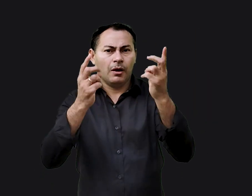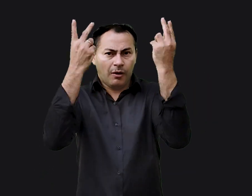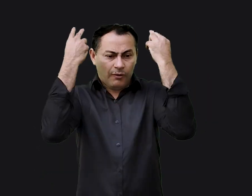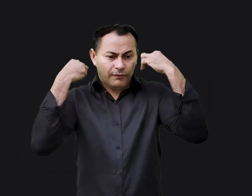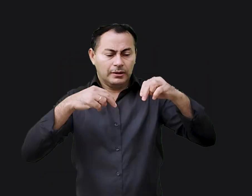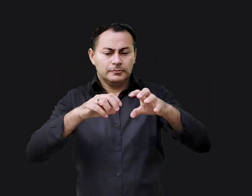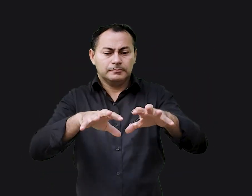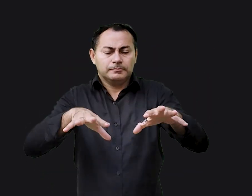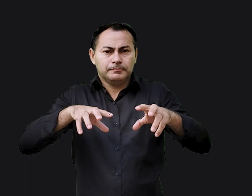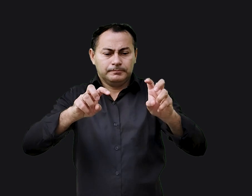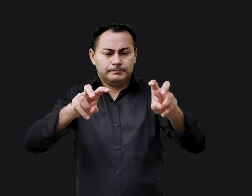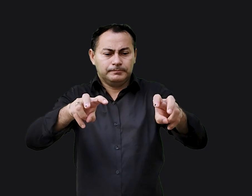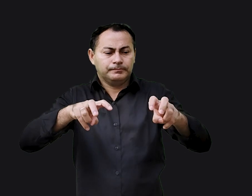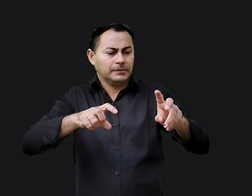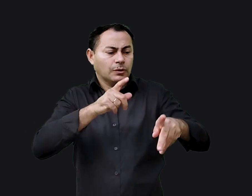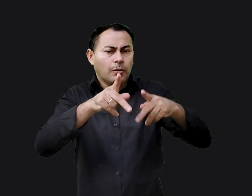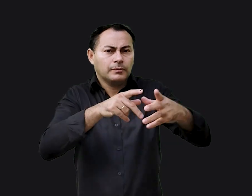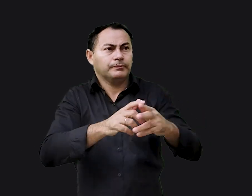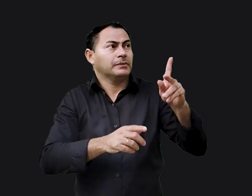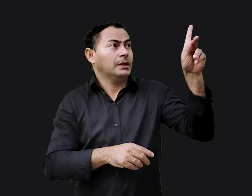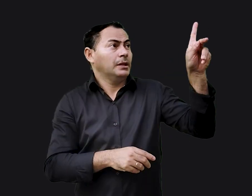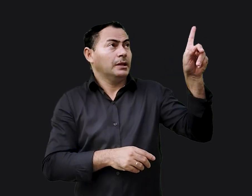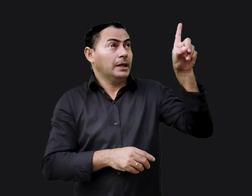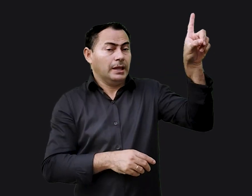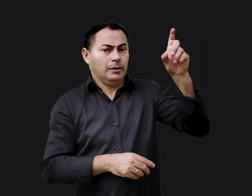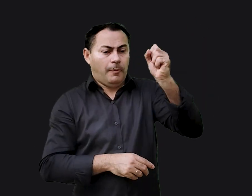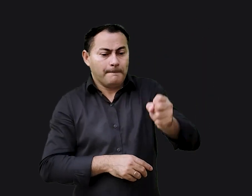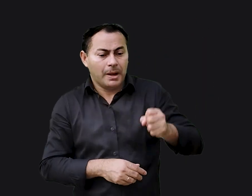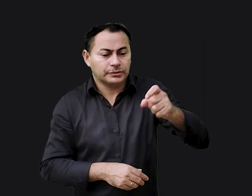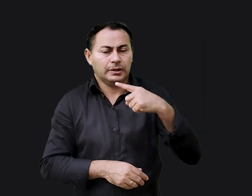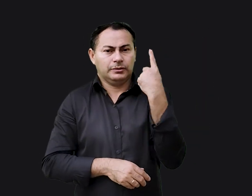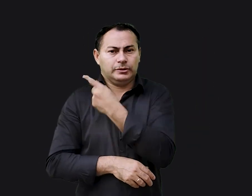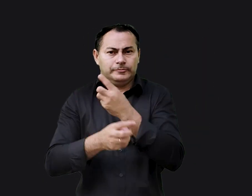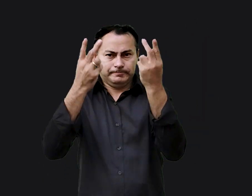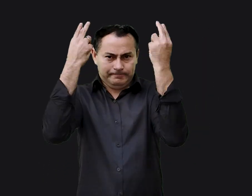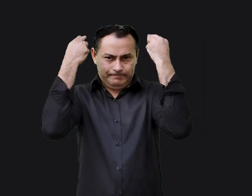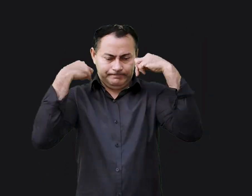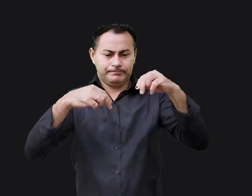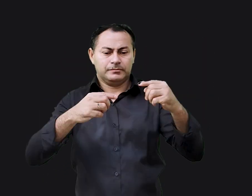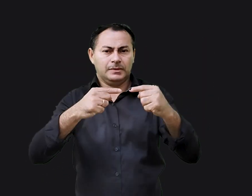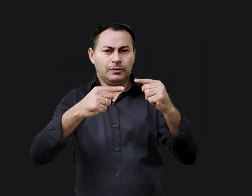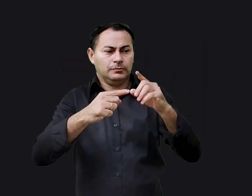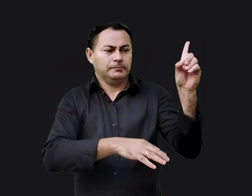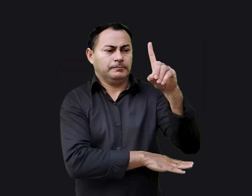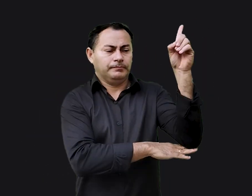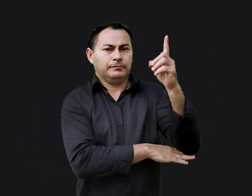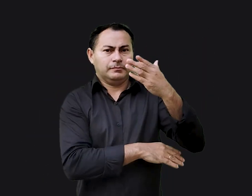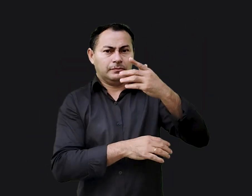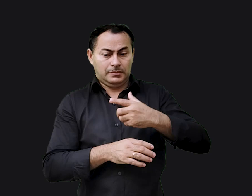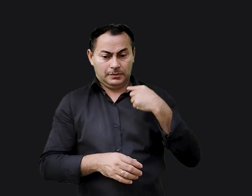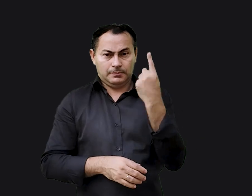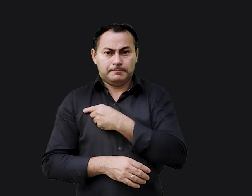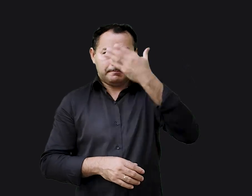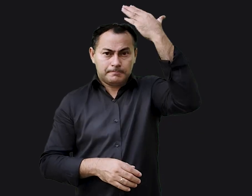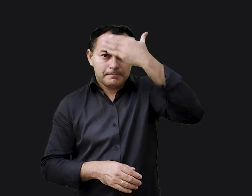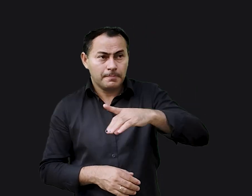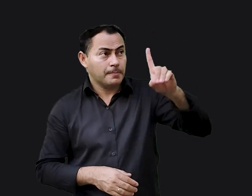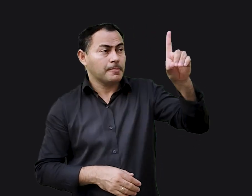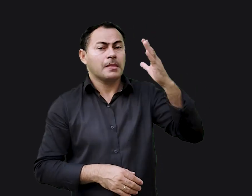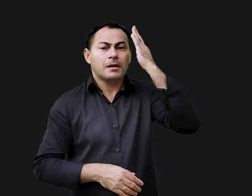apenas simples ovelhas em seu rebanho ele é o pastor e nós somos as ovelhas de acordo com Davi depois de estarmos na presença de